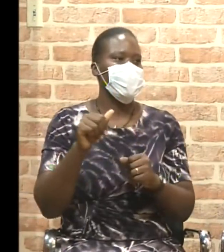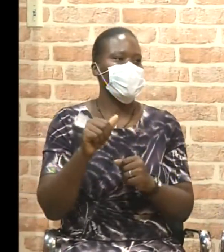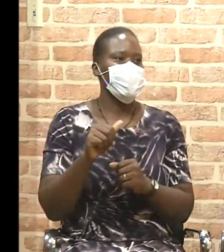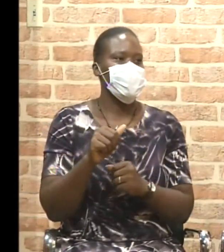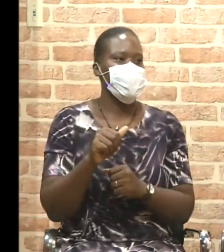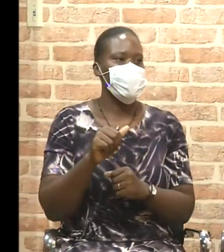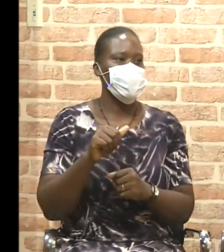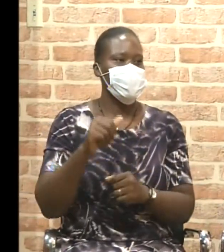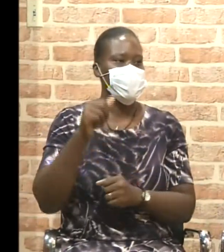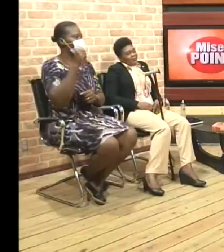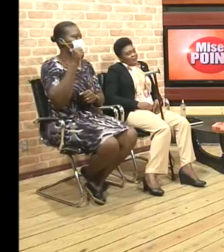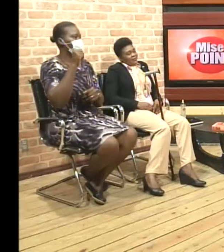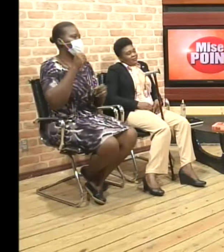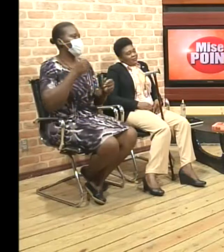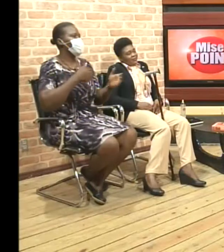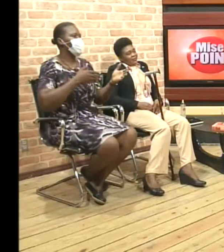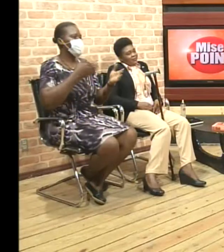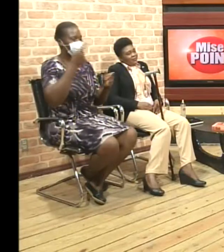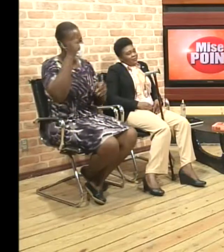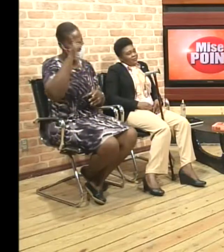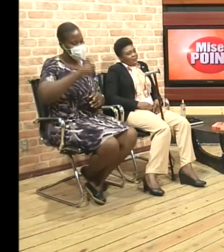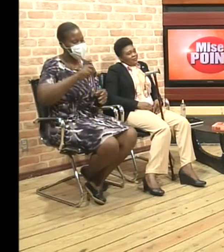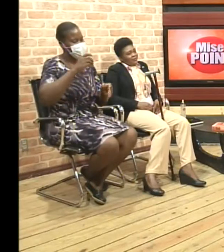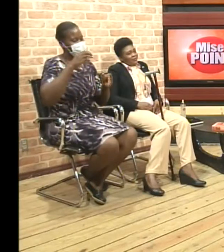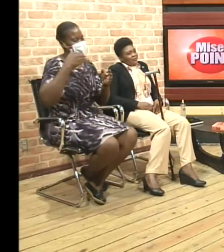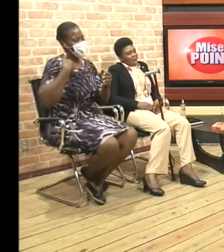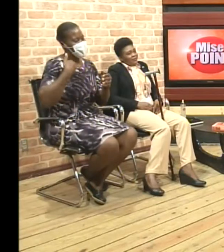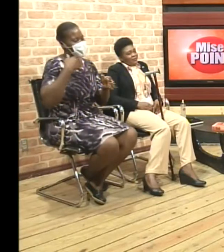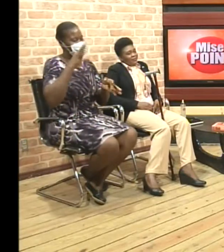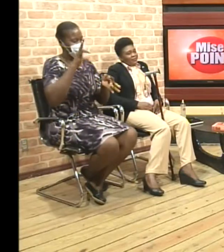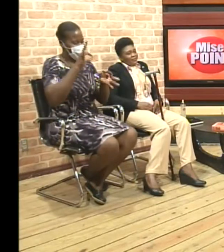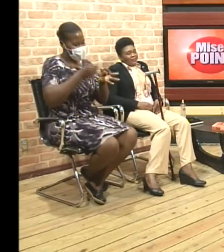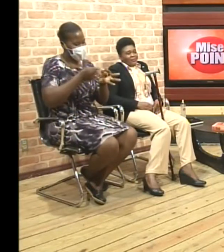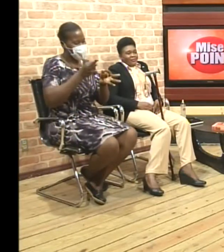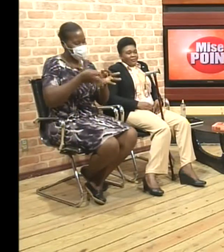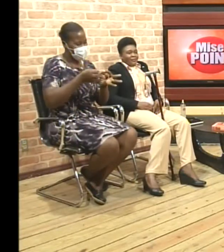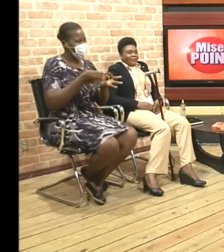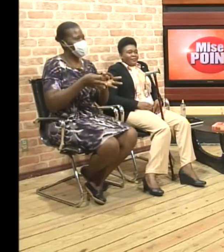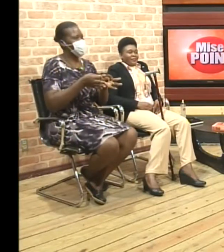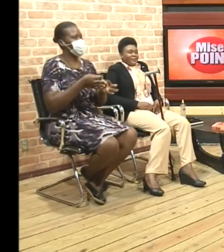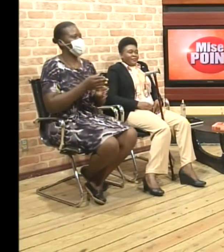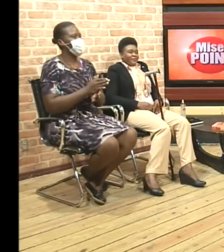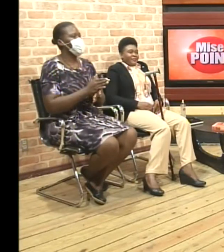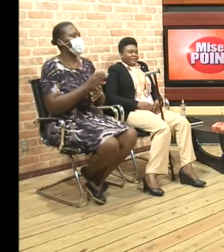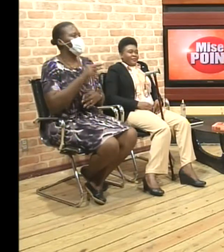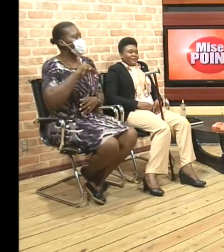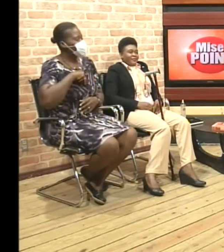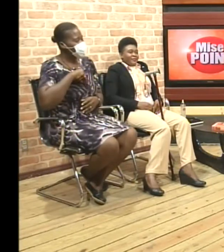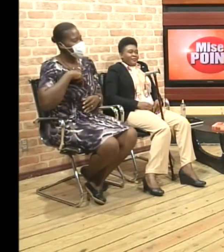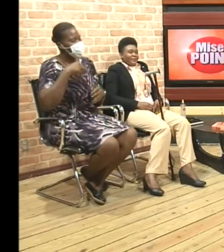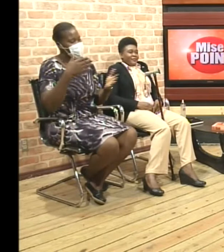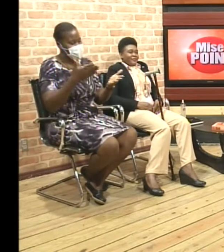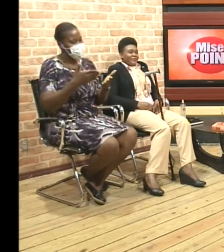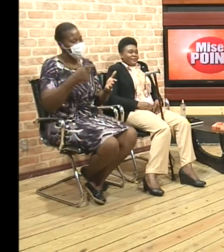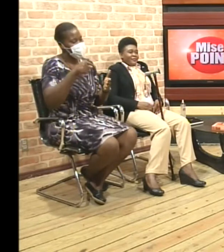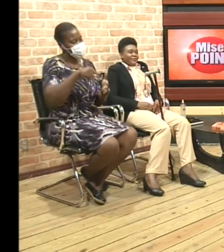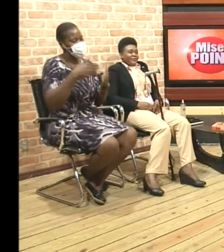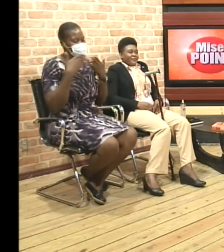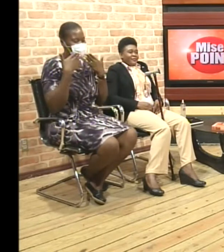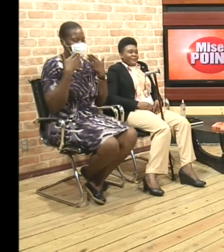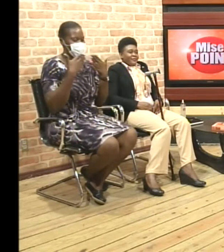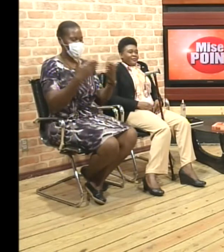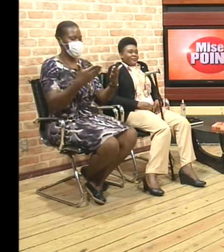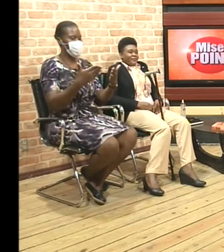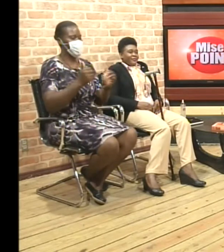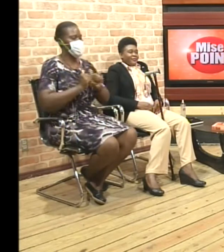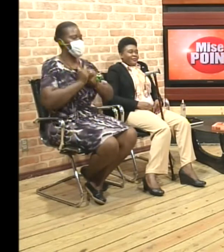le secrétaire d'État a insisté en pile pour que Muriel était interprète pour nous. Et heureusement, et Muriel était là et merci en pile, Muriel, parce que. Il